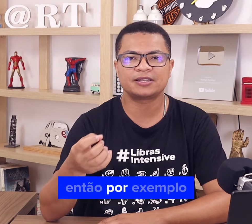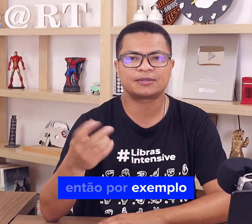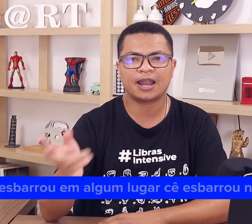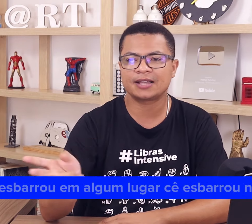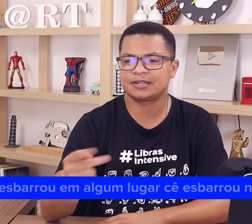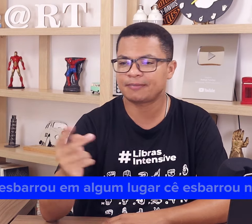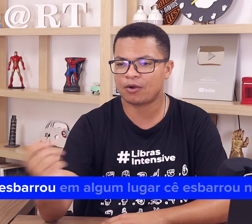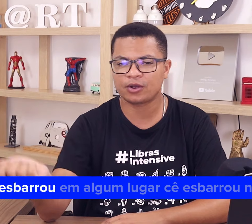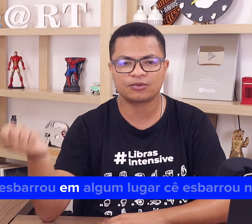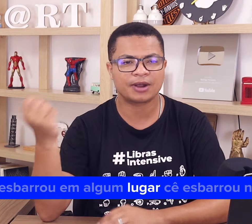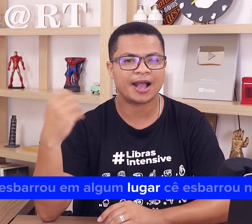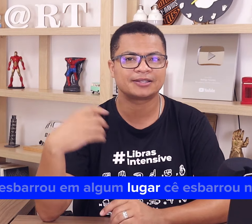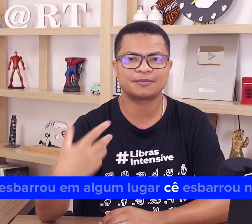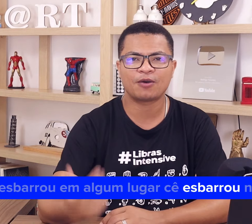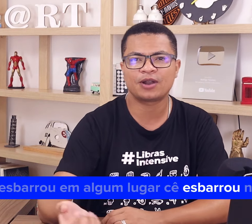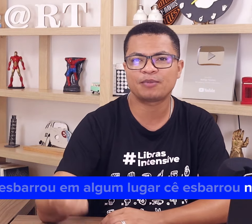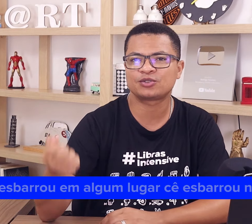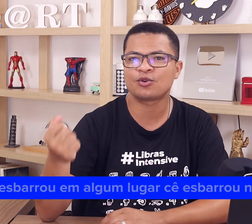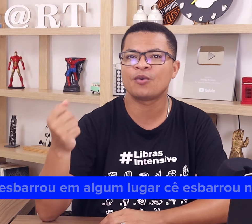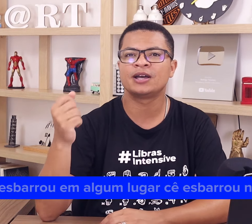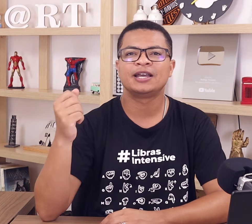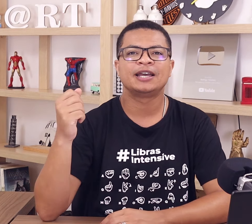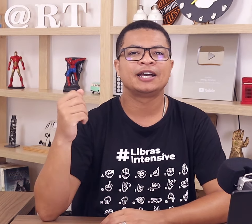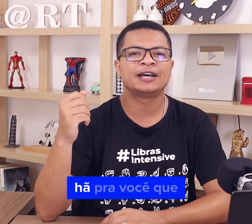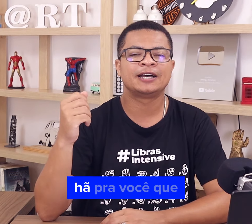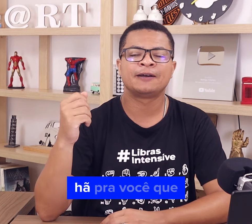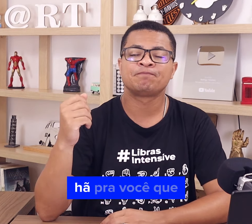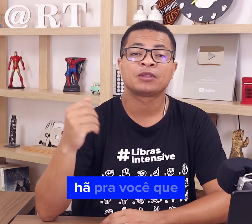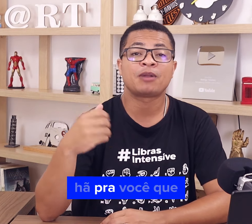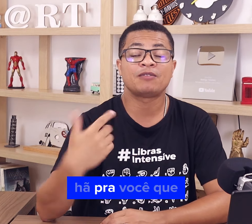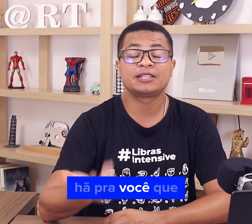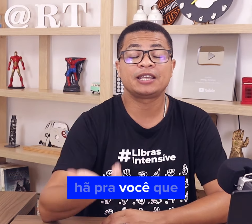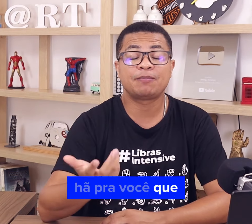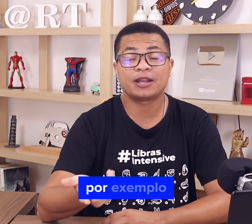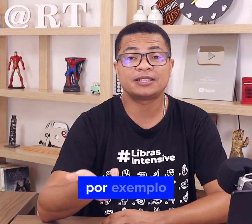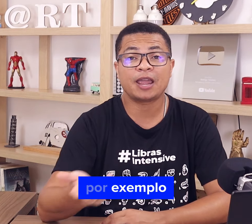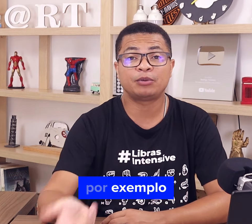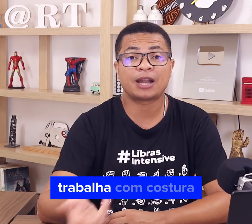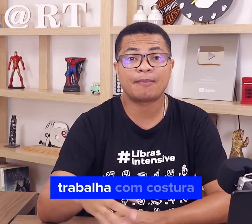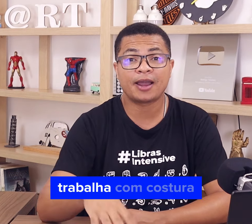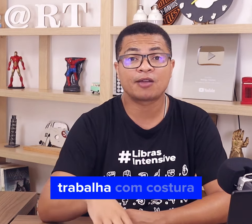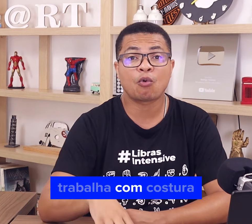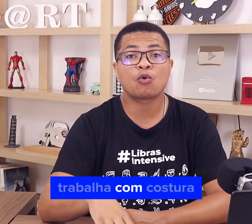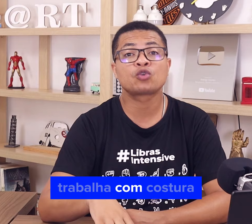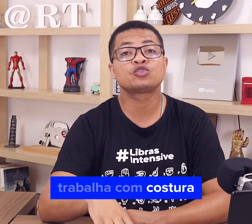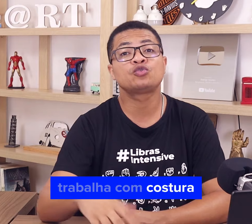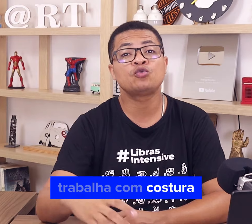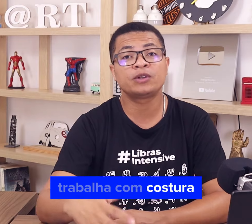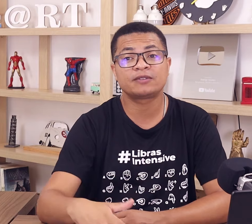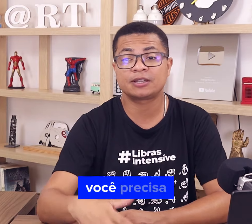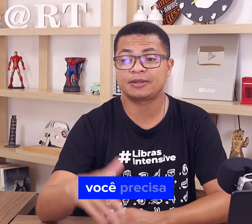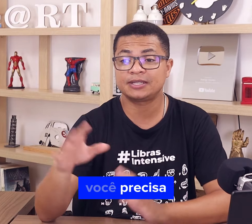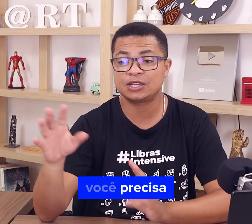exemplo, sei lá, você esbarrou em algum lugar, você esbarrou na pessoa. Pra você que, por exemplo, trabalha com costura, você precisa